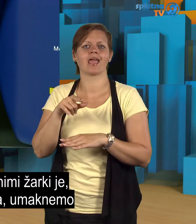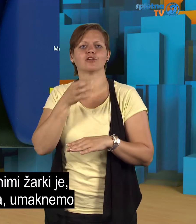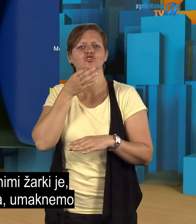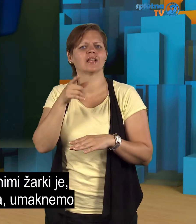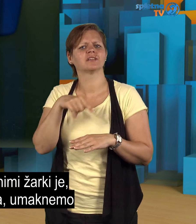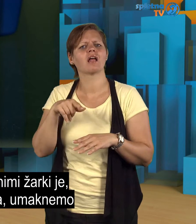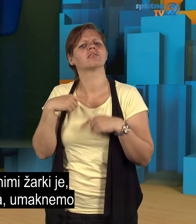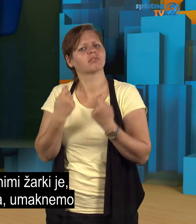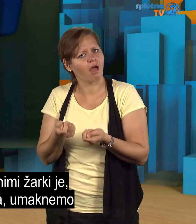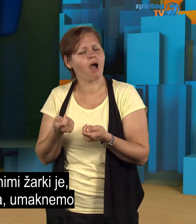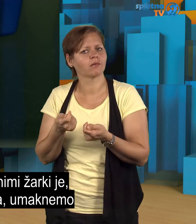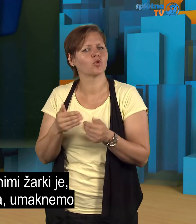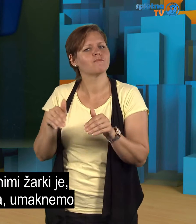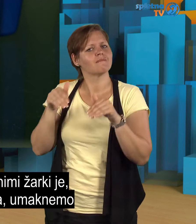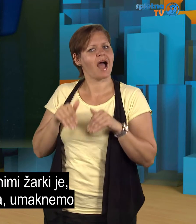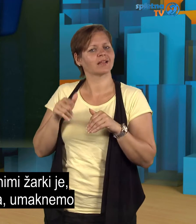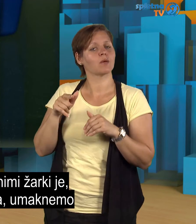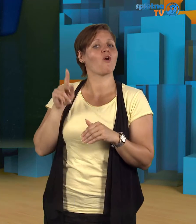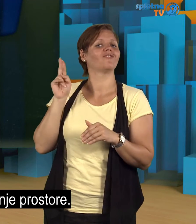senco ali notranje prostore.